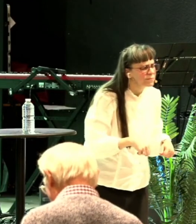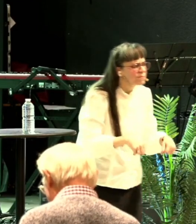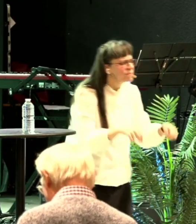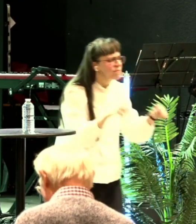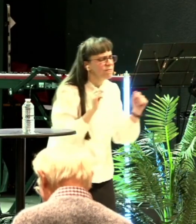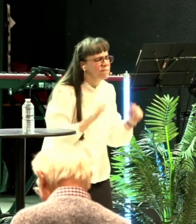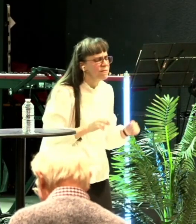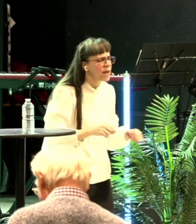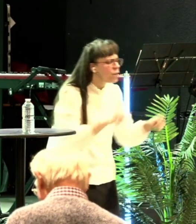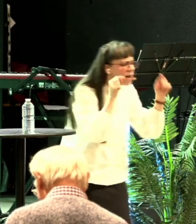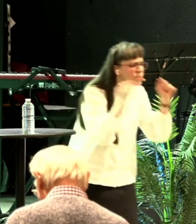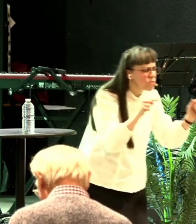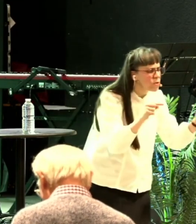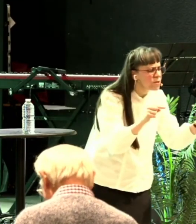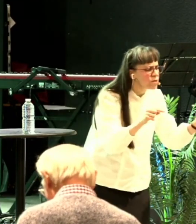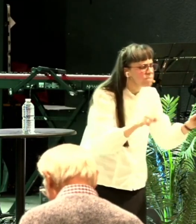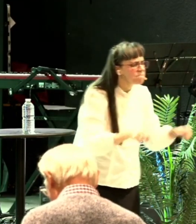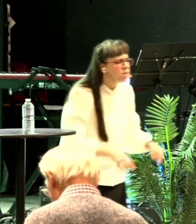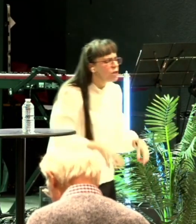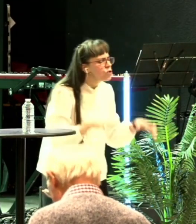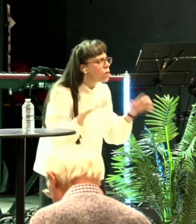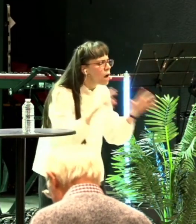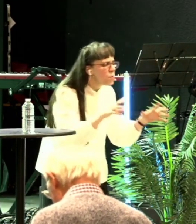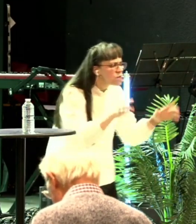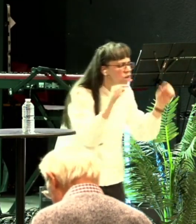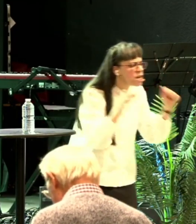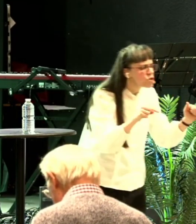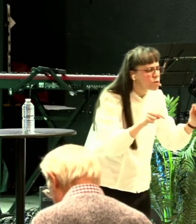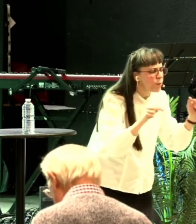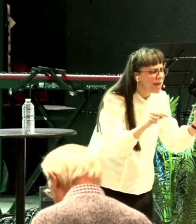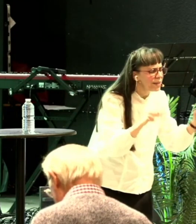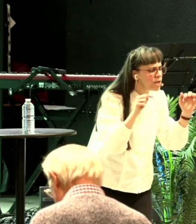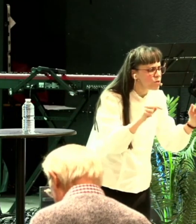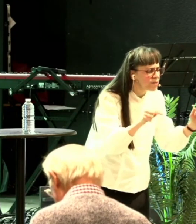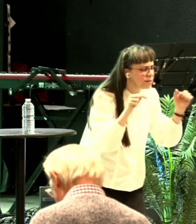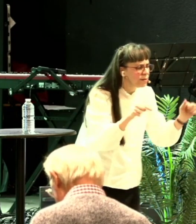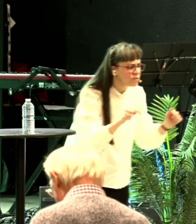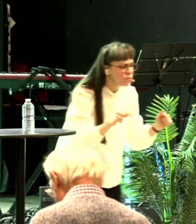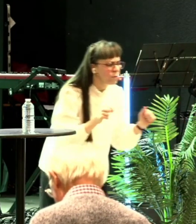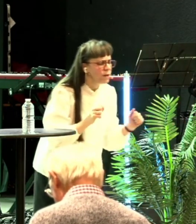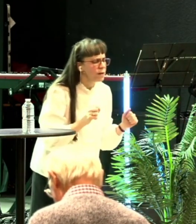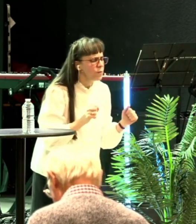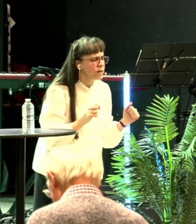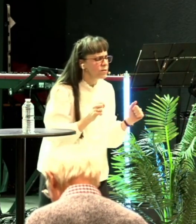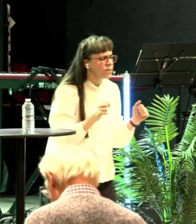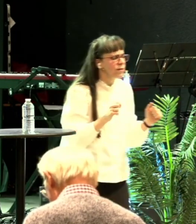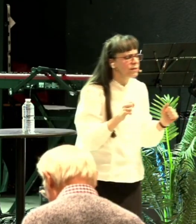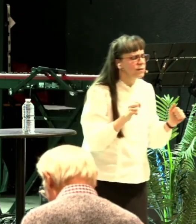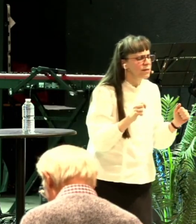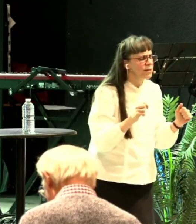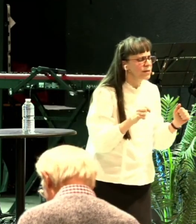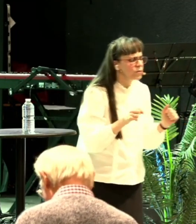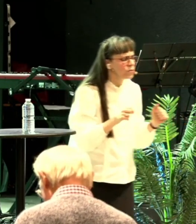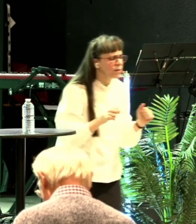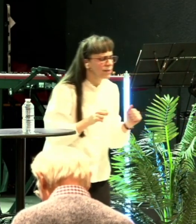chaque destinée dans cette église et parmi ceux qui nous regardent. To accomplish each plan, each destiny in this room. Moka